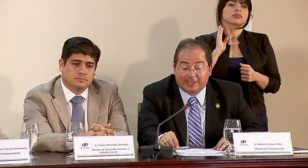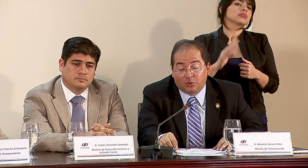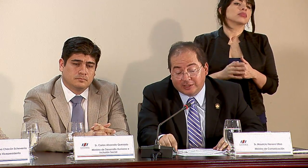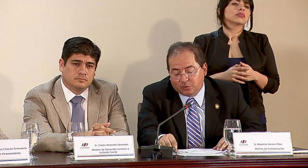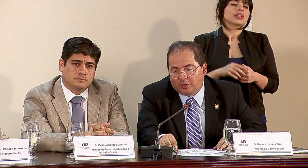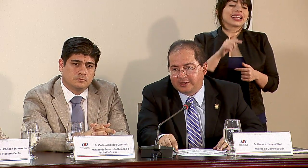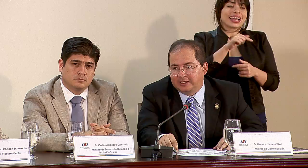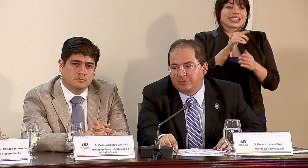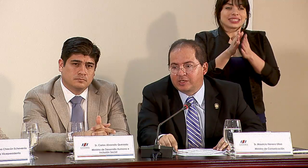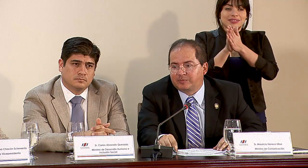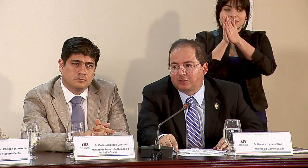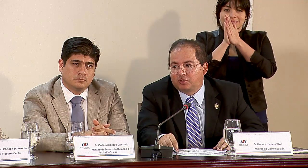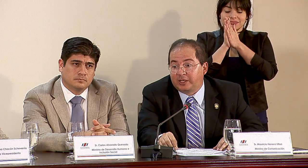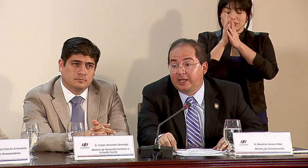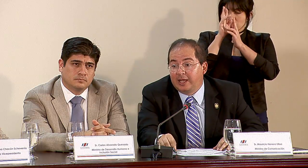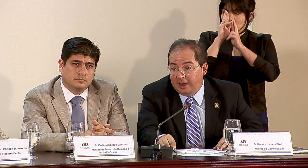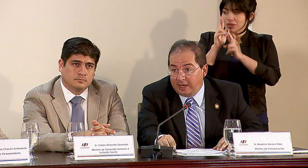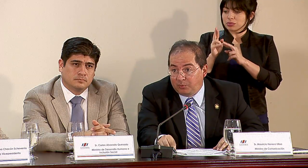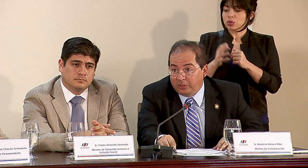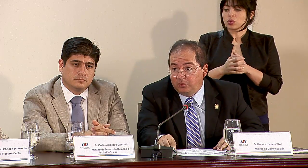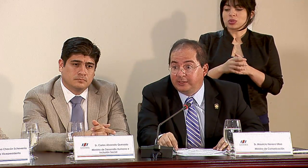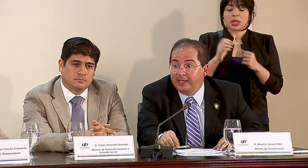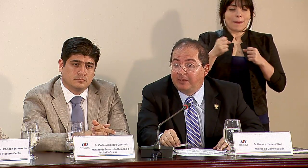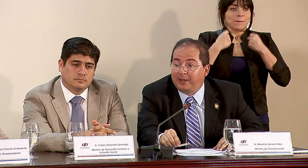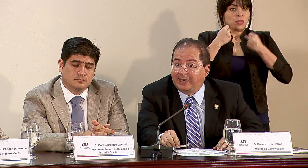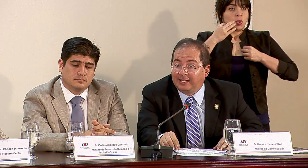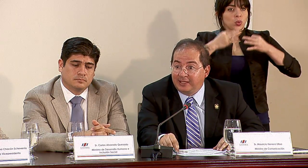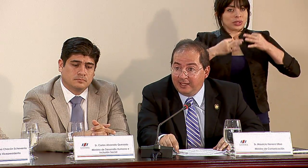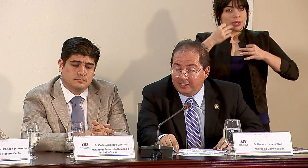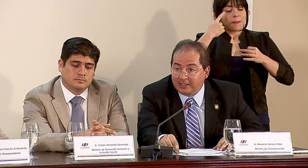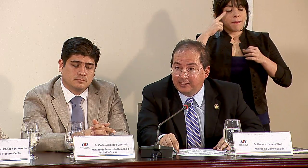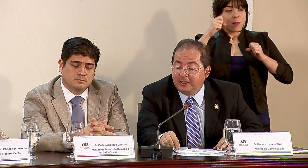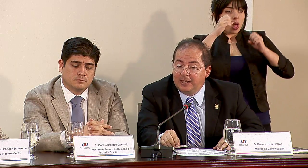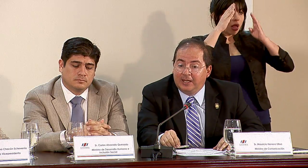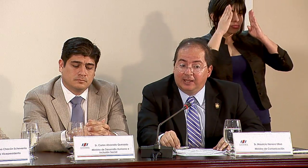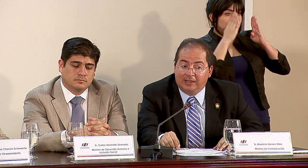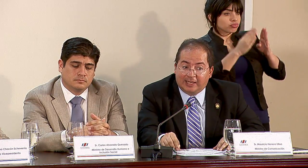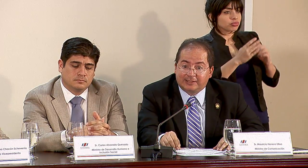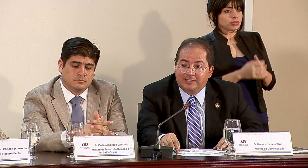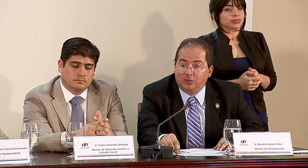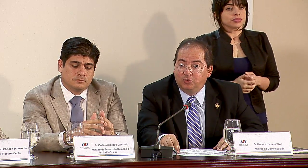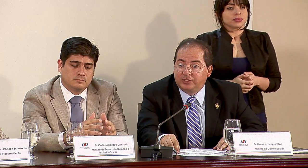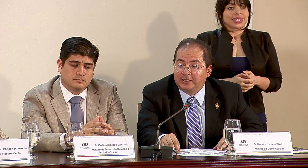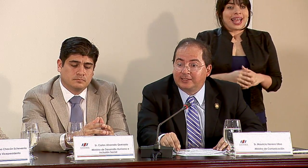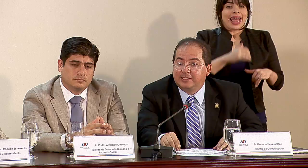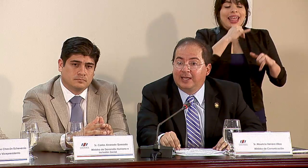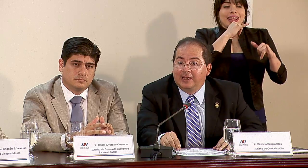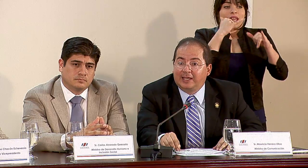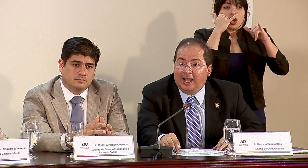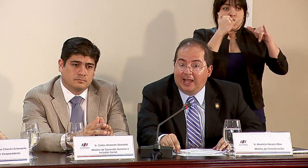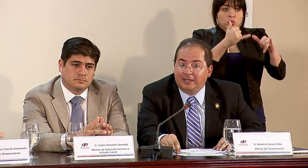esta solicitud que se le hace muy respetuosa al Poder Judicial para que atienda las denuncias que han